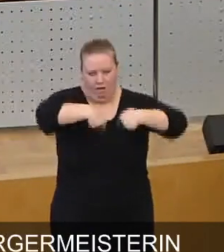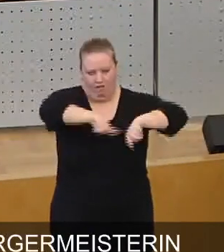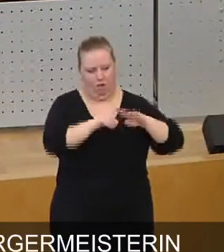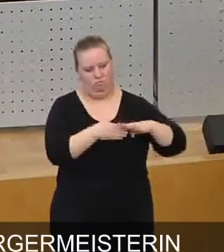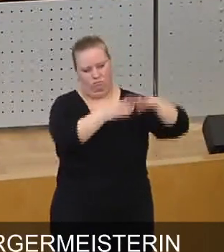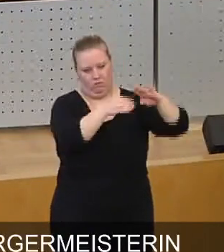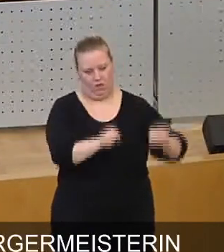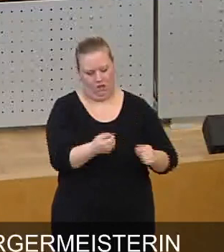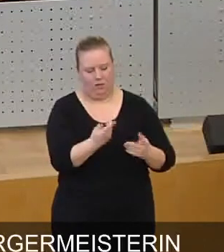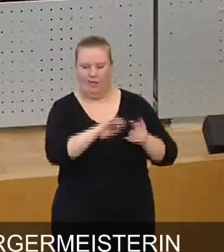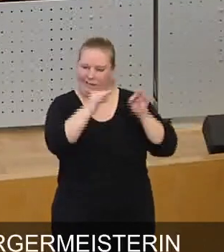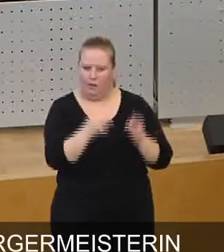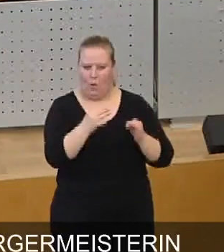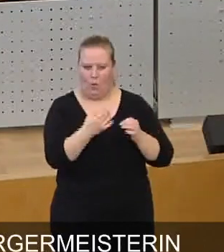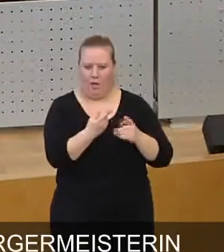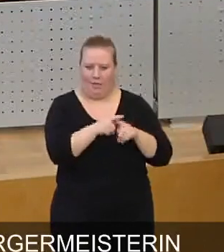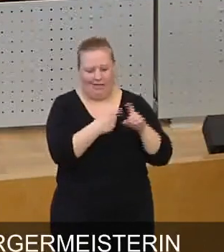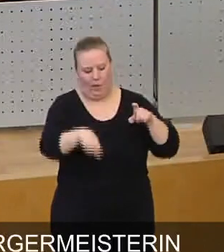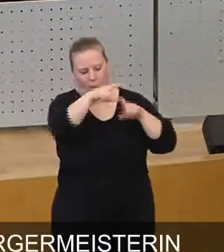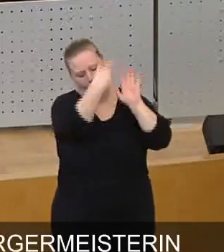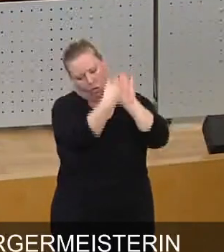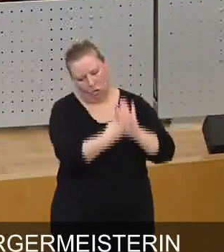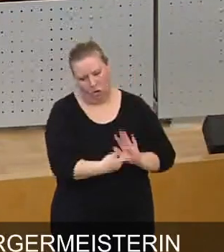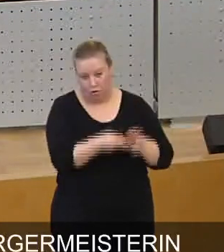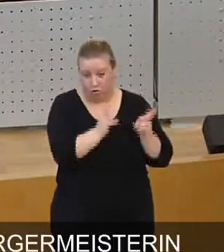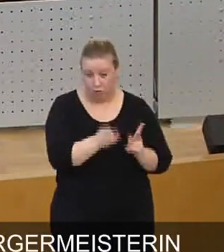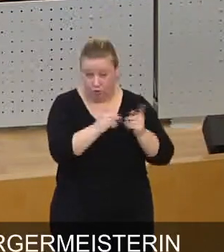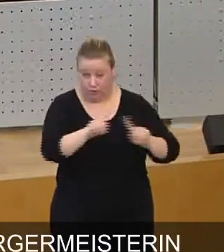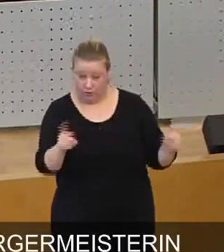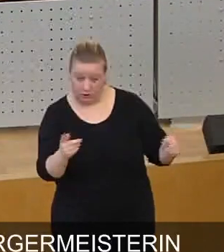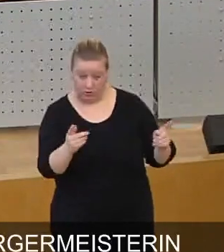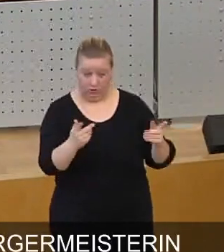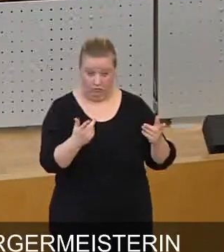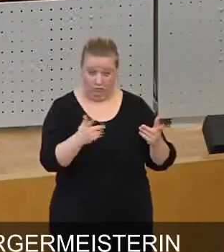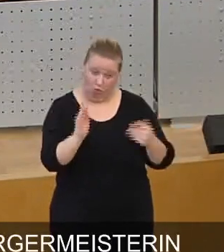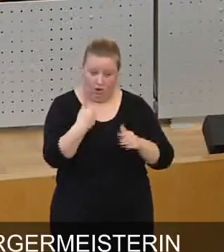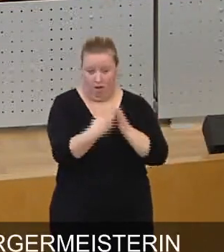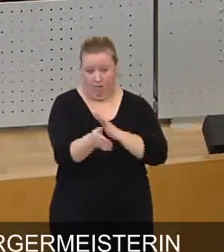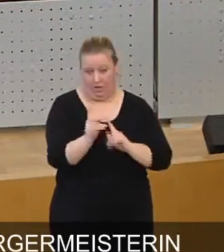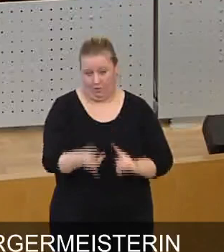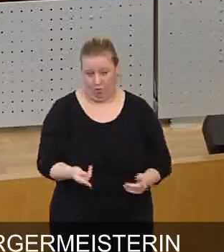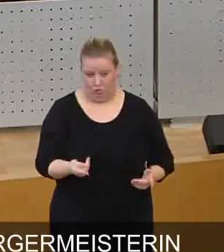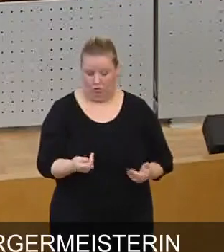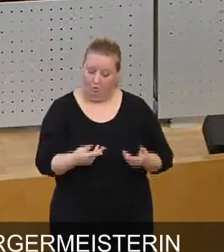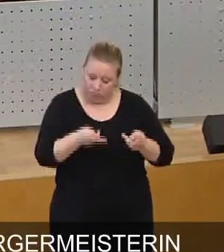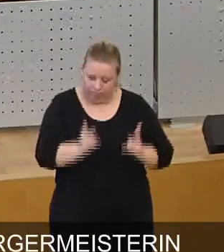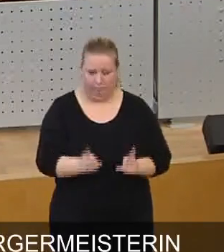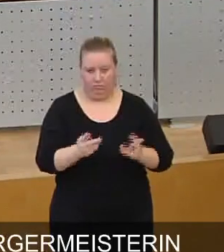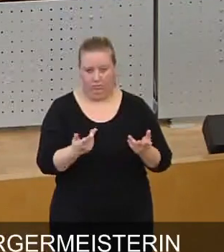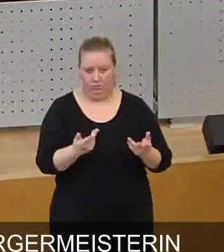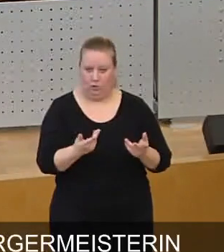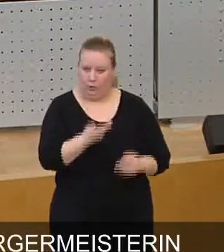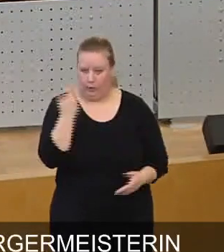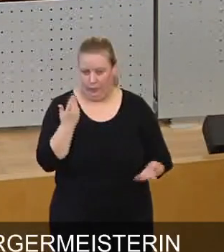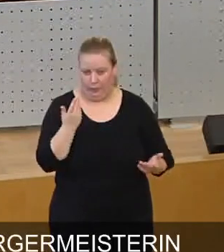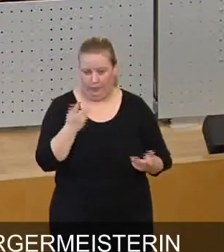dort nochmal inhaltlich und fundiert prüfen zu lassen, ob die geplante Mieterhöhung rechtens ist